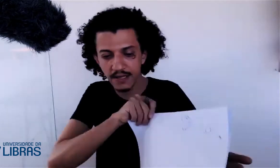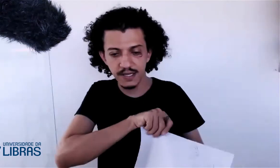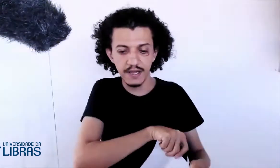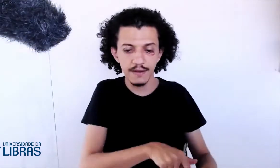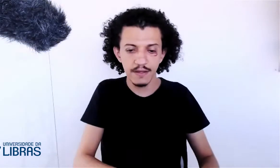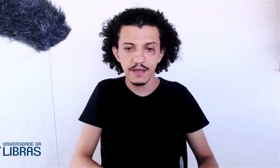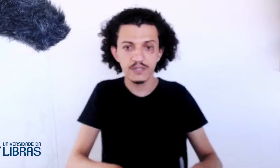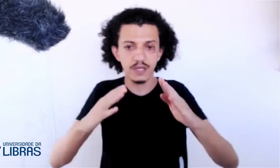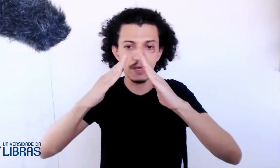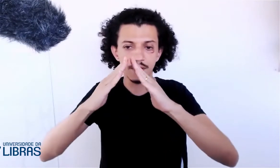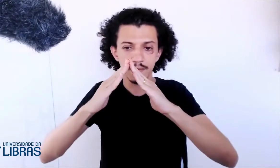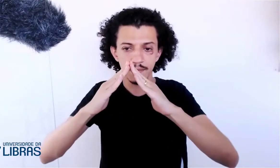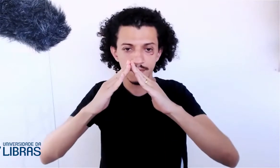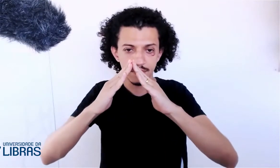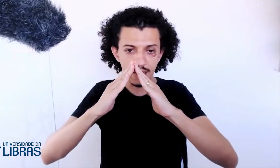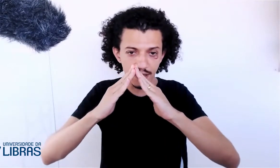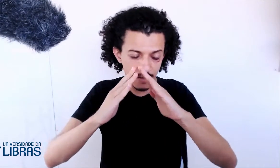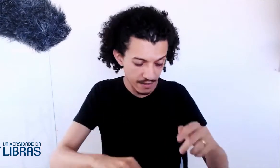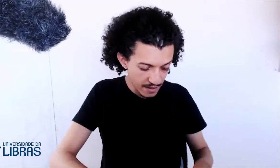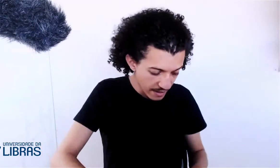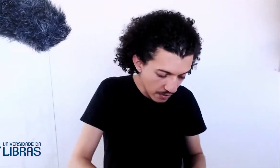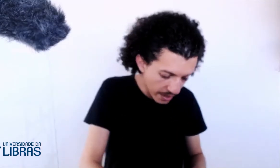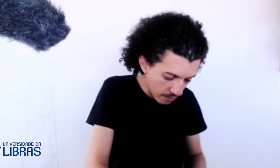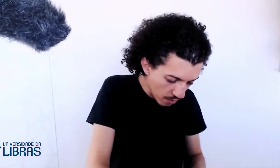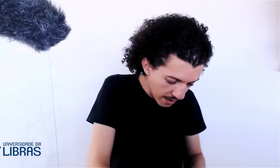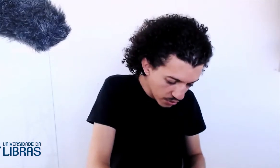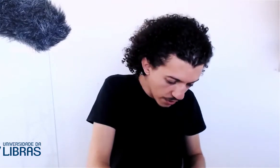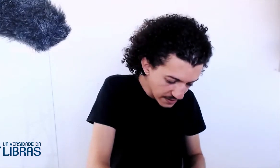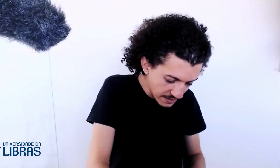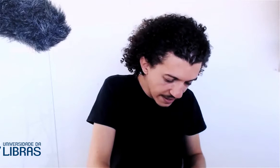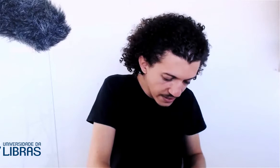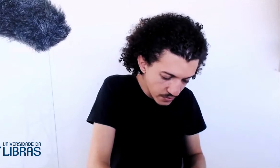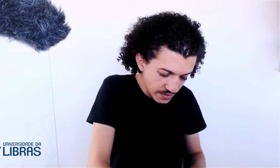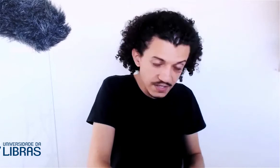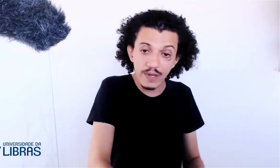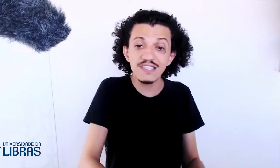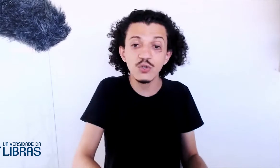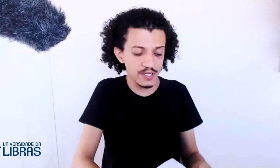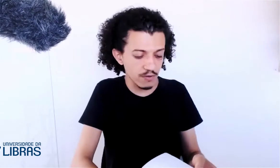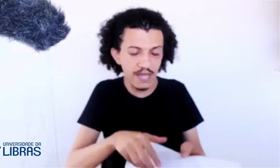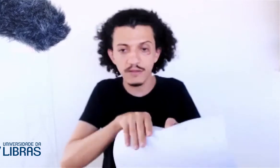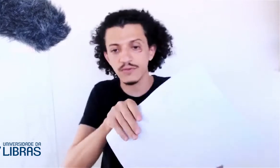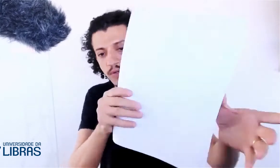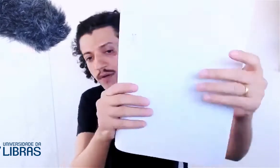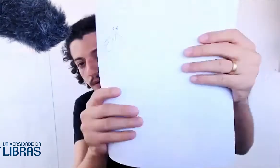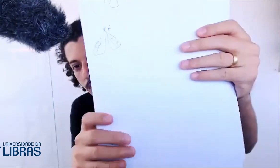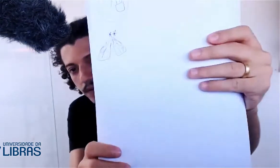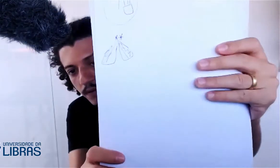Que seria isso aqui. Aqui. E agora eu vou colocar dois asteriscos, que são esses dois contatos.